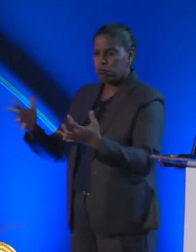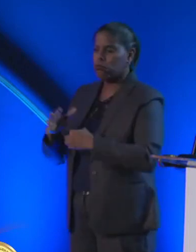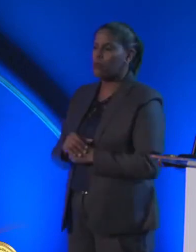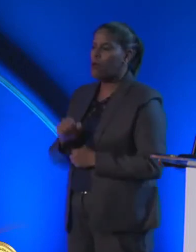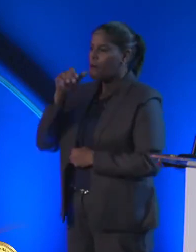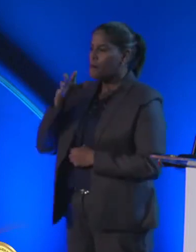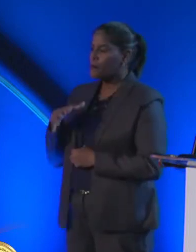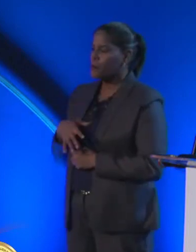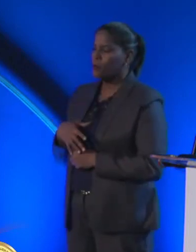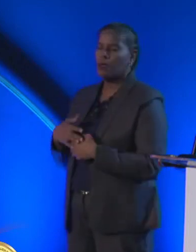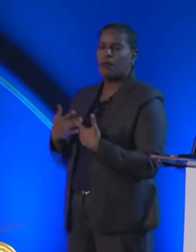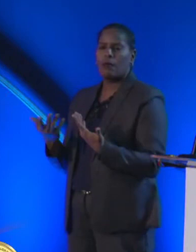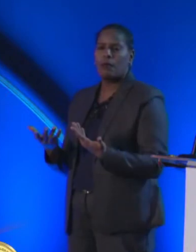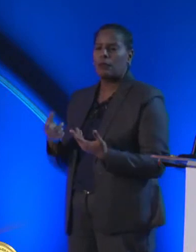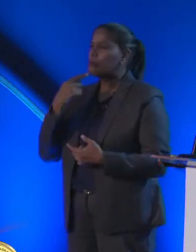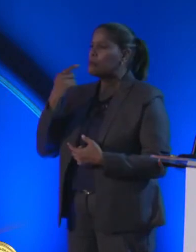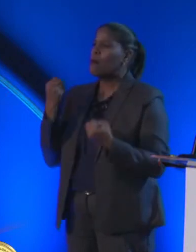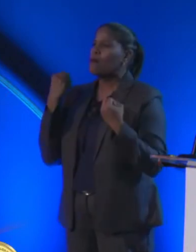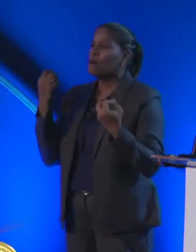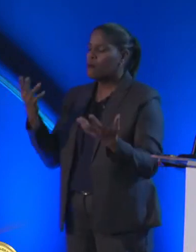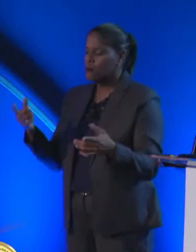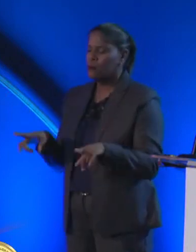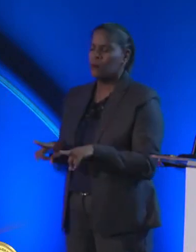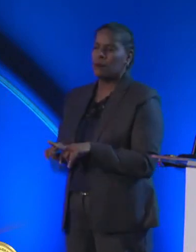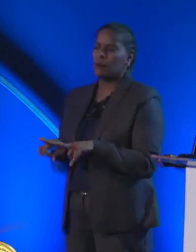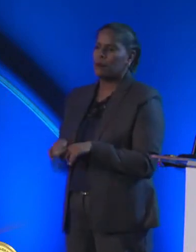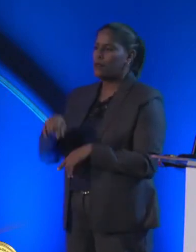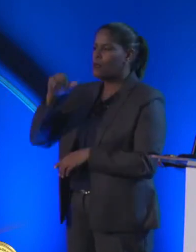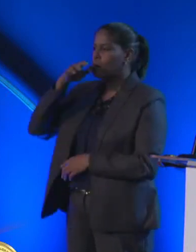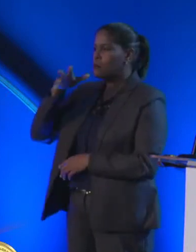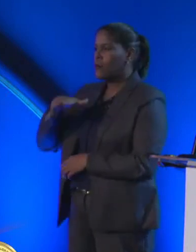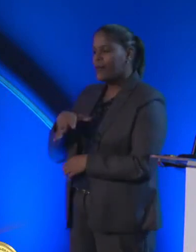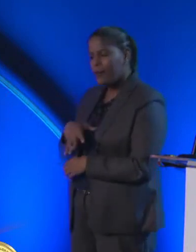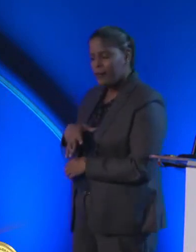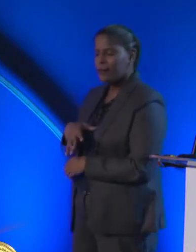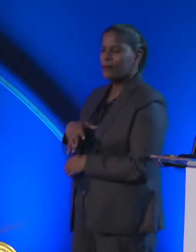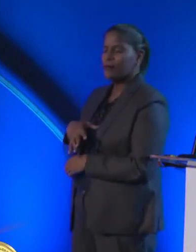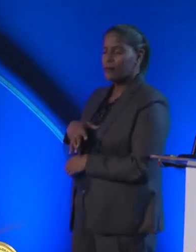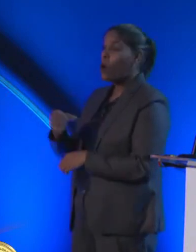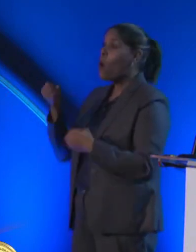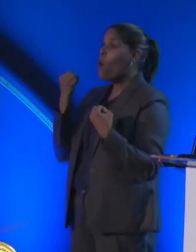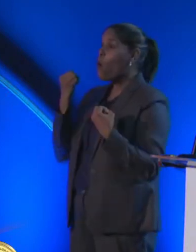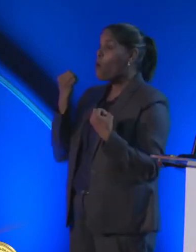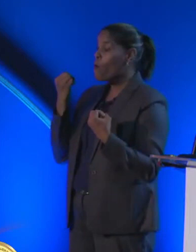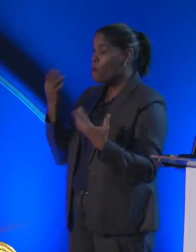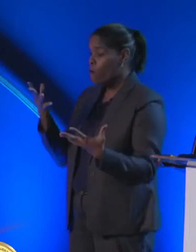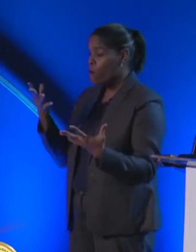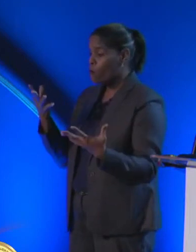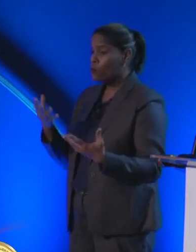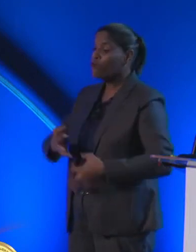tenemos mucho que decir Y también que las mujeres tenemos mucho que